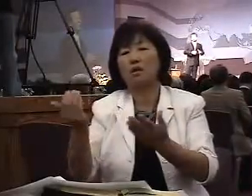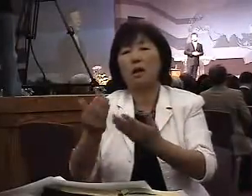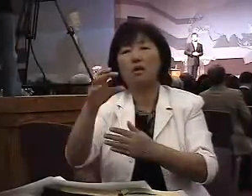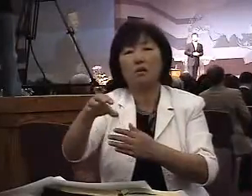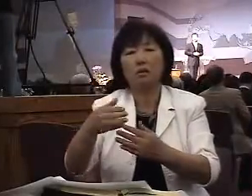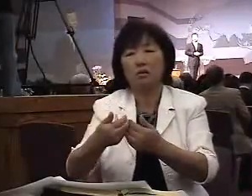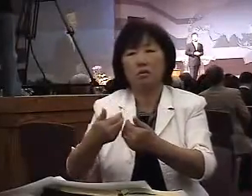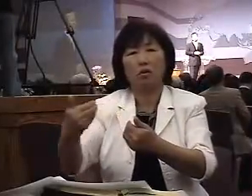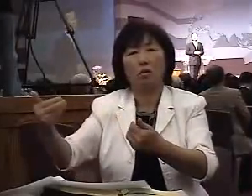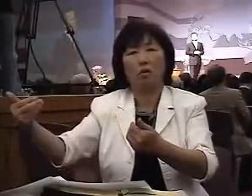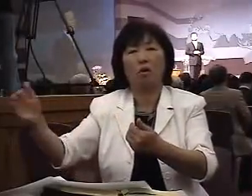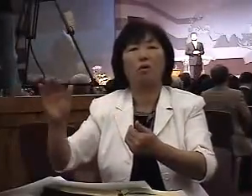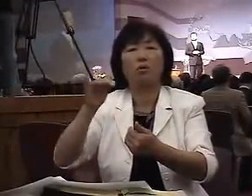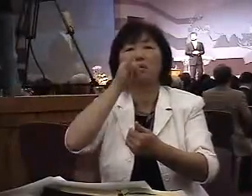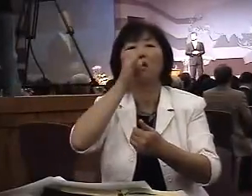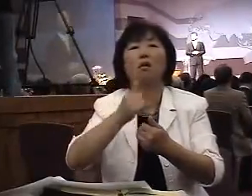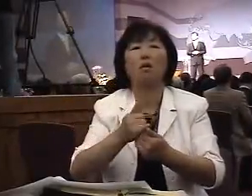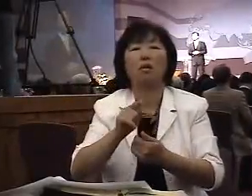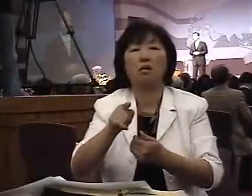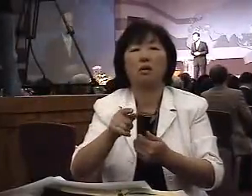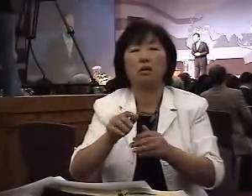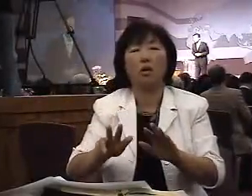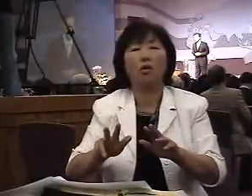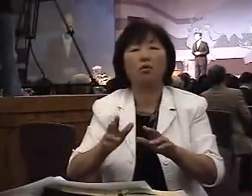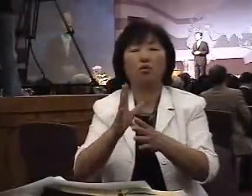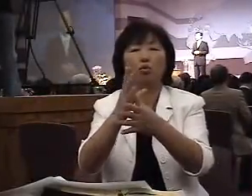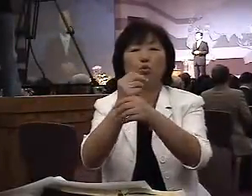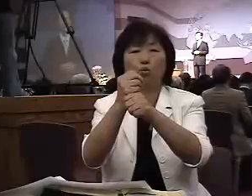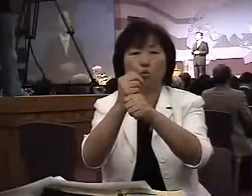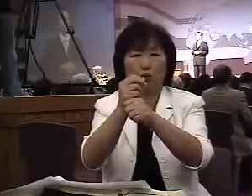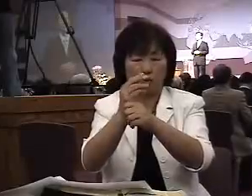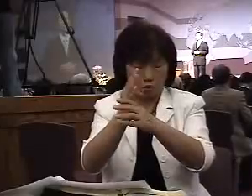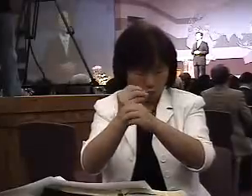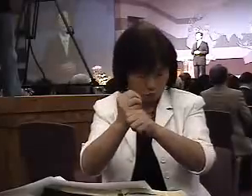떠나고 있습니다. 이것이 지금 현 주소입니다.